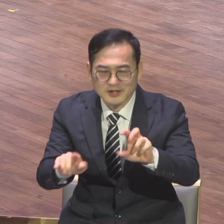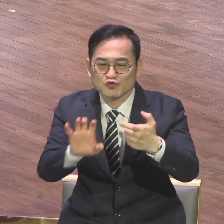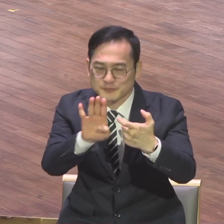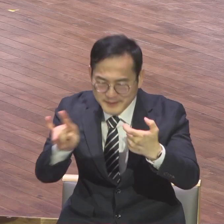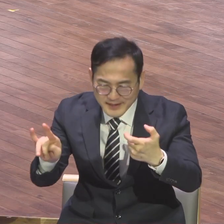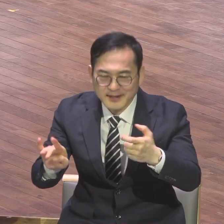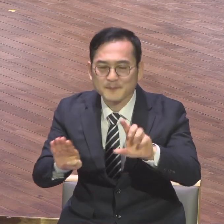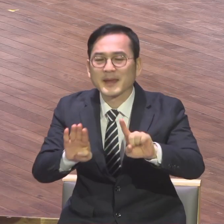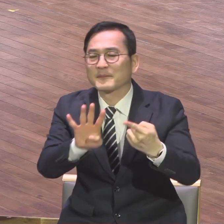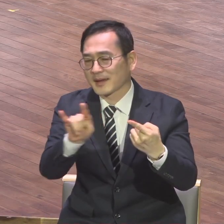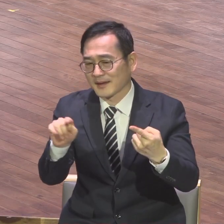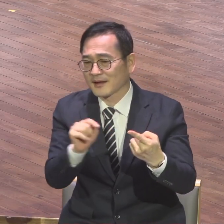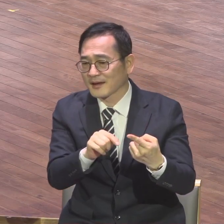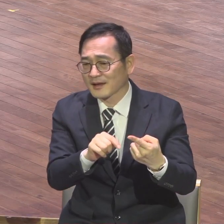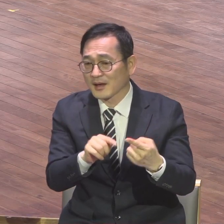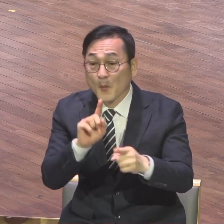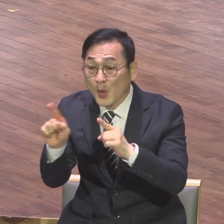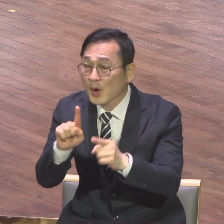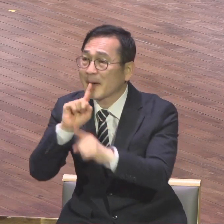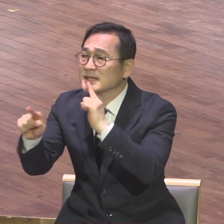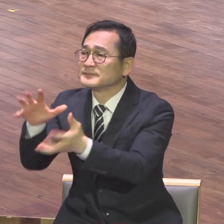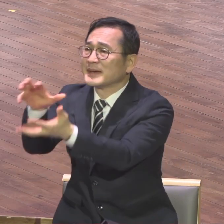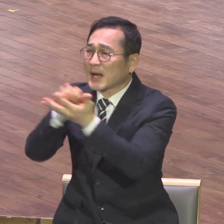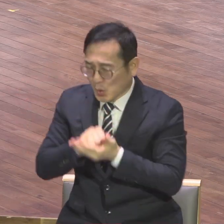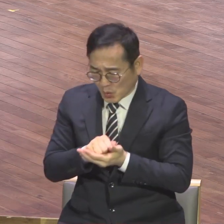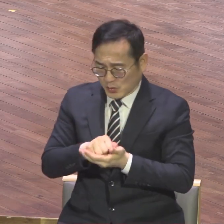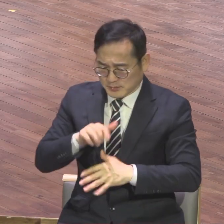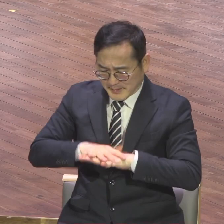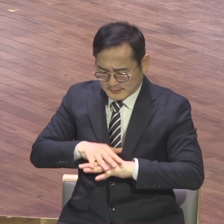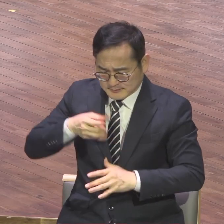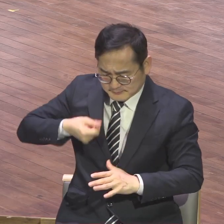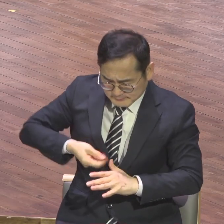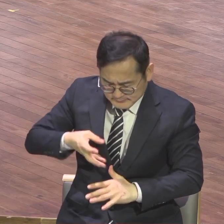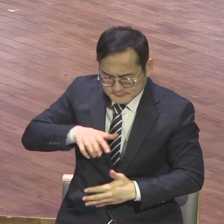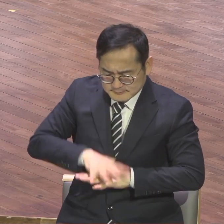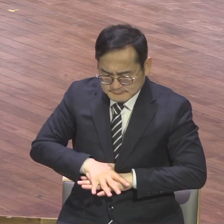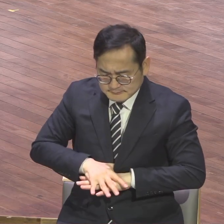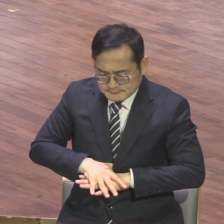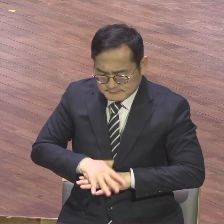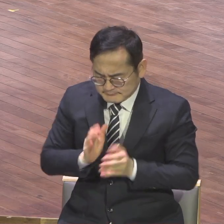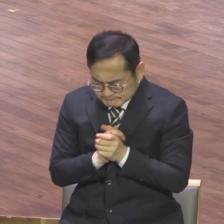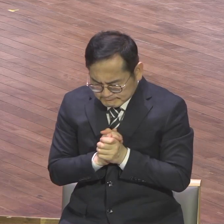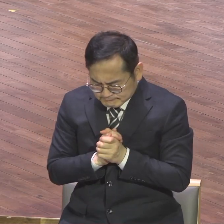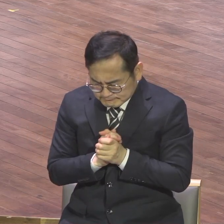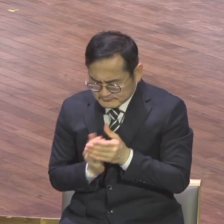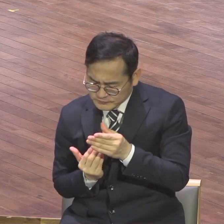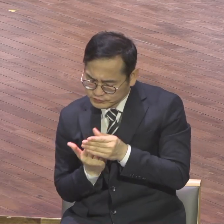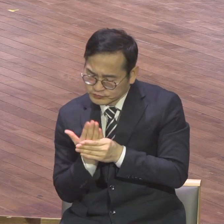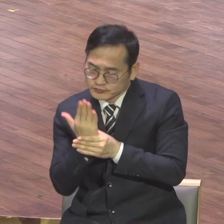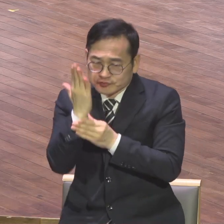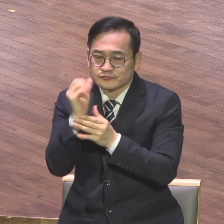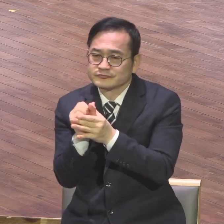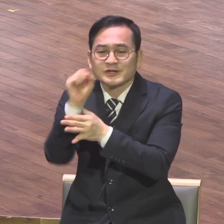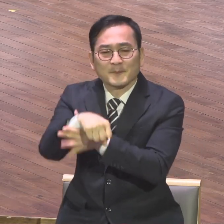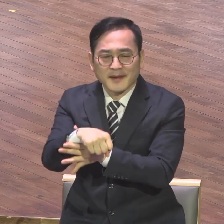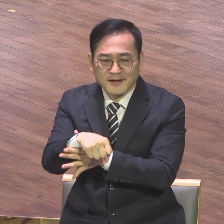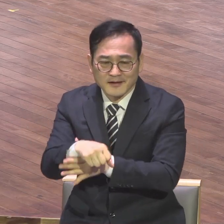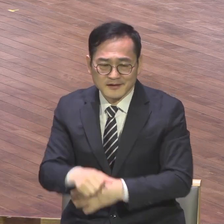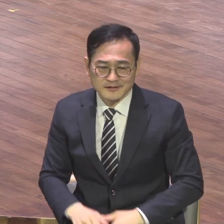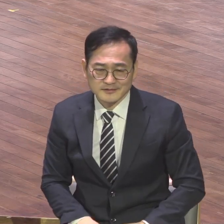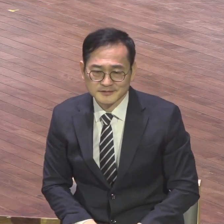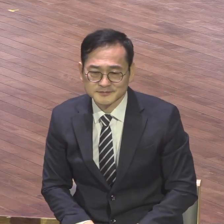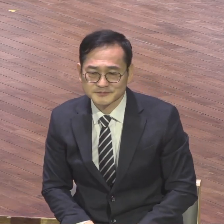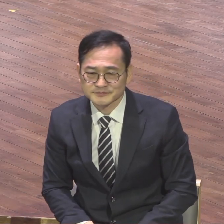내 영혼 속에 다 간직하고 그 말씀 잡고 기도하는 사람이 열매 맺는다. 오늘 본문에 보면 세례요한에